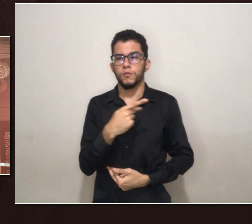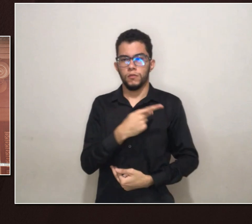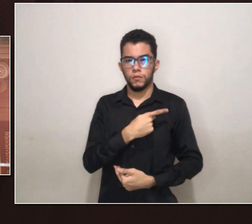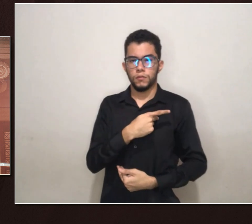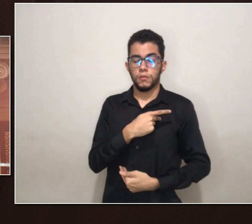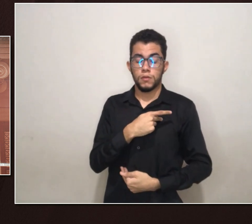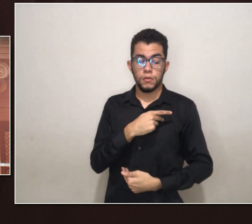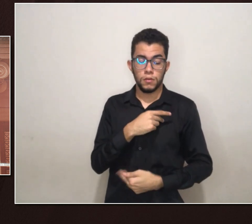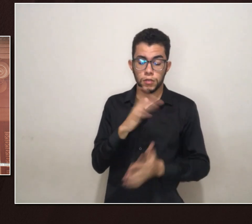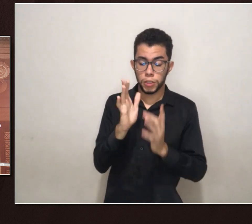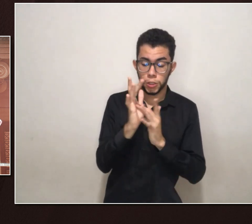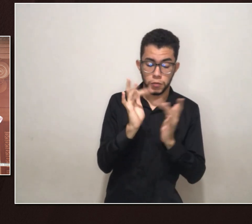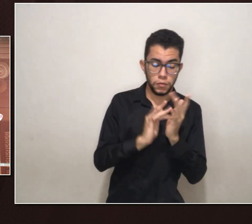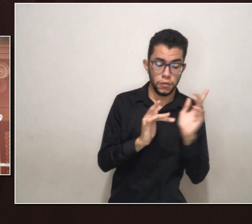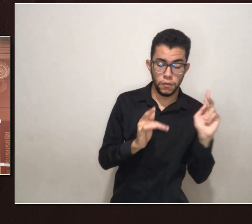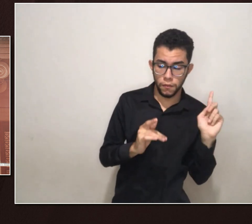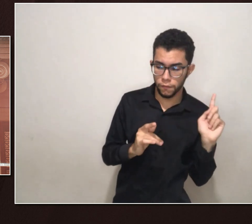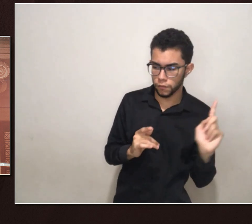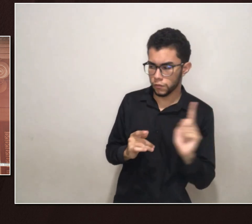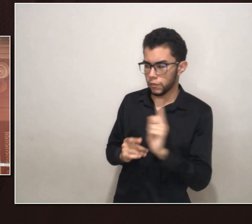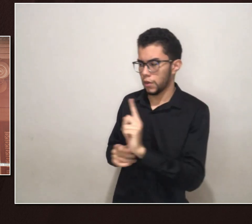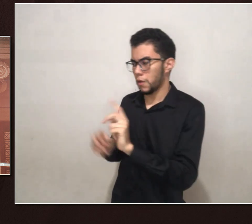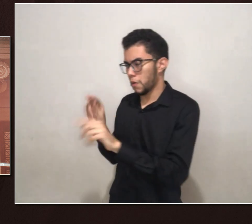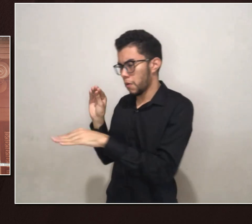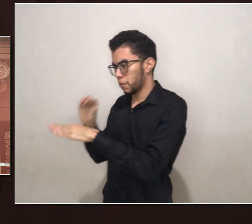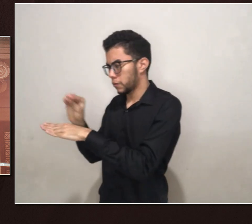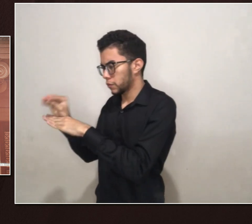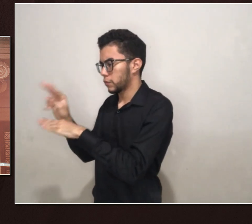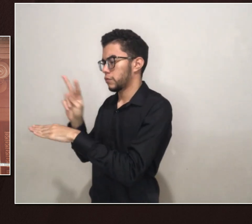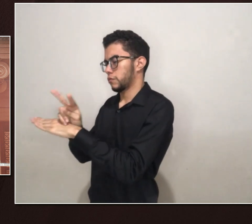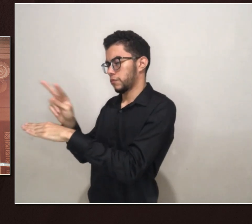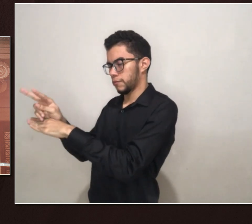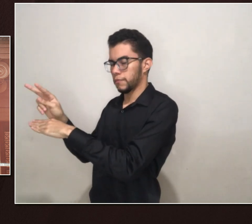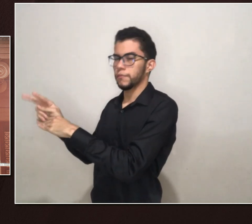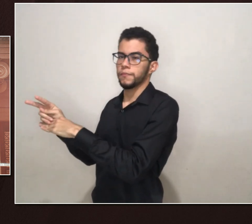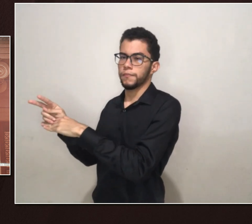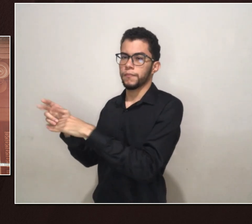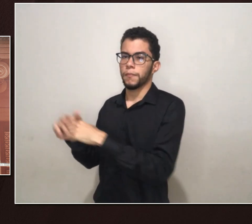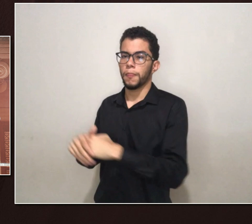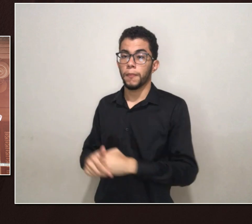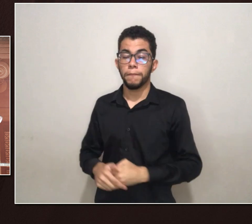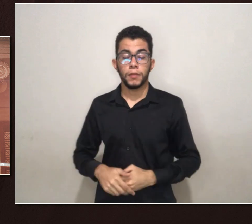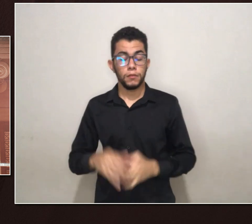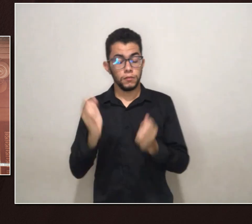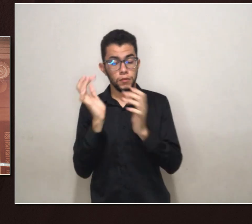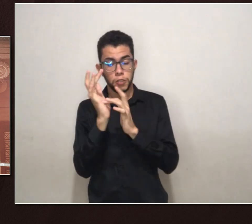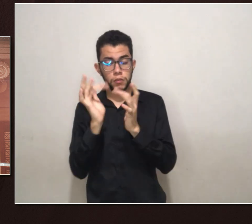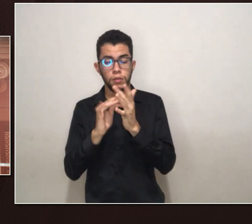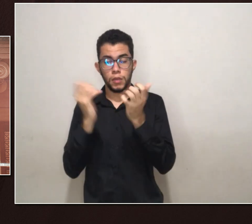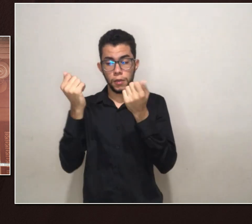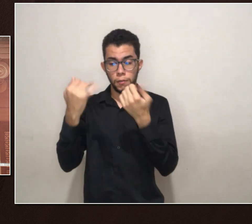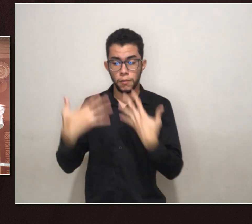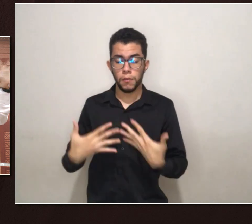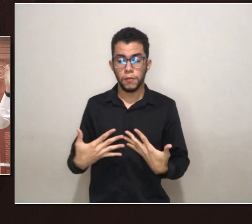campo. Ele falou assim: vede, né, orai ao Pai, ao Senhor da Seara, né, que mande trabalhadores, porque a seara é